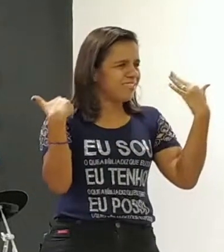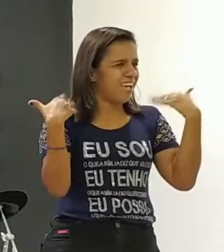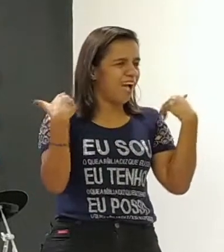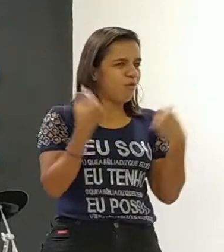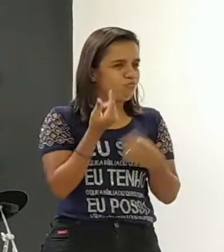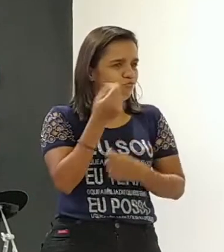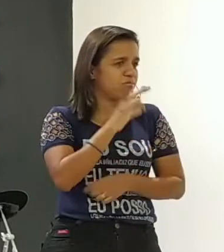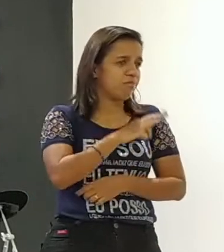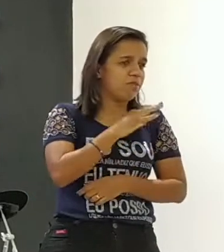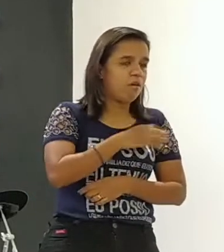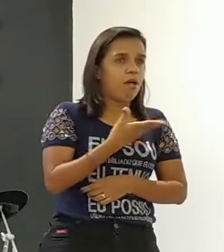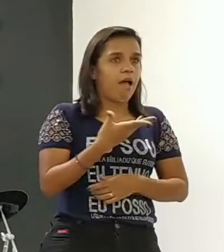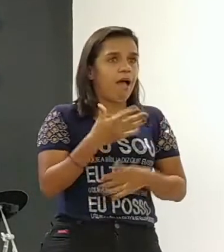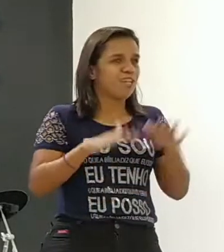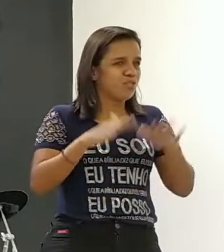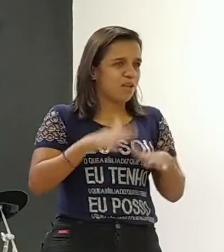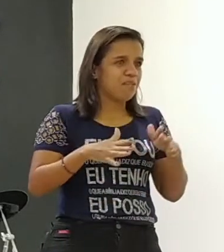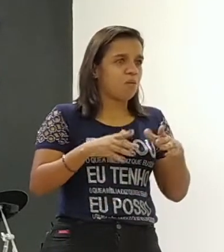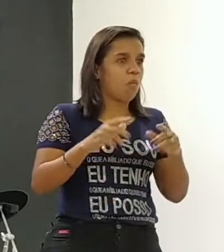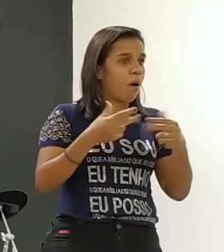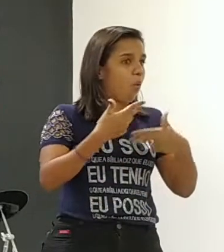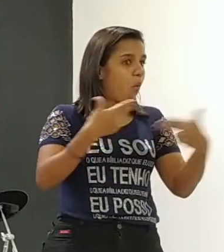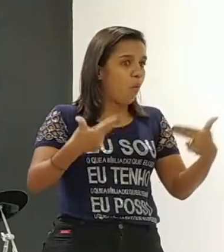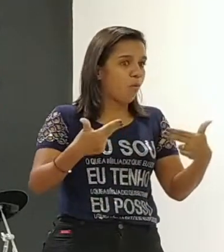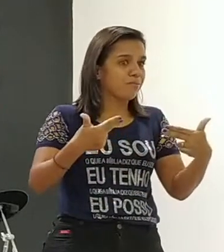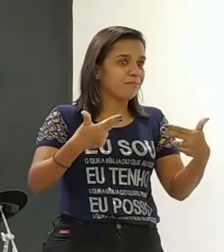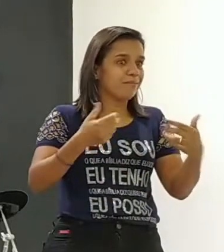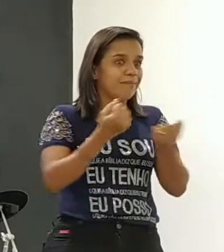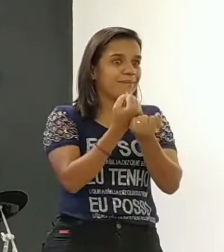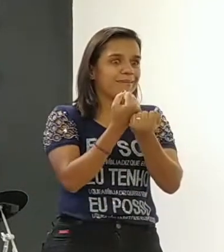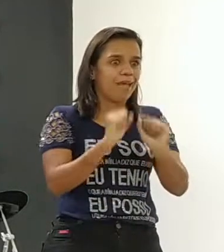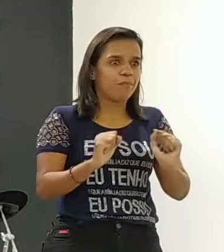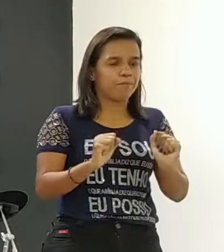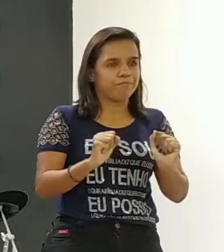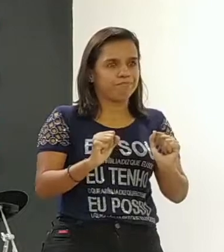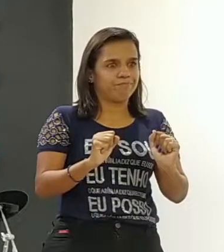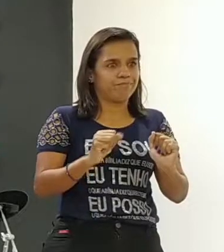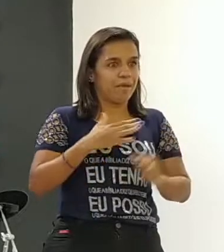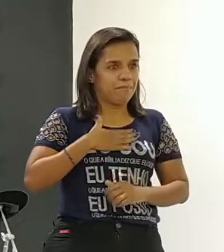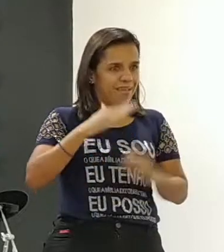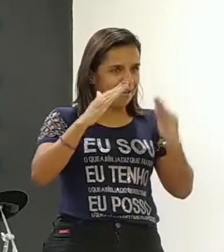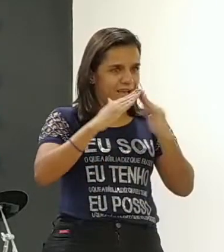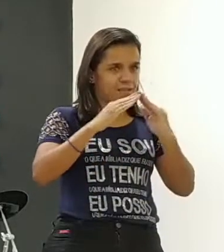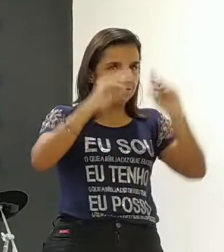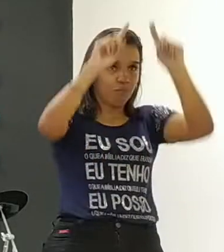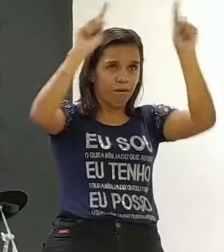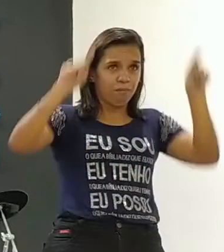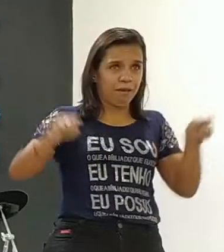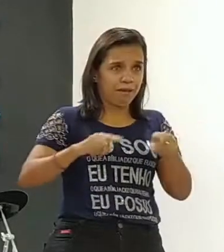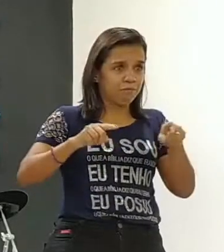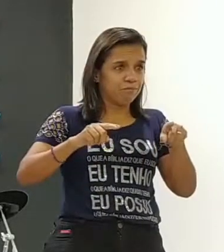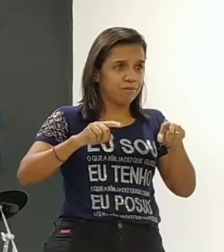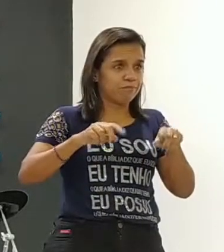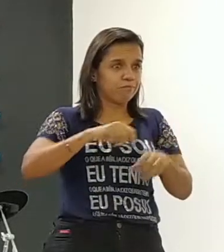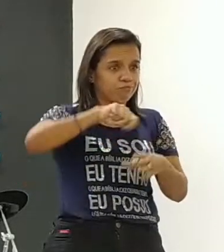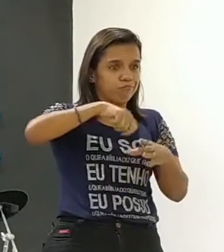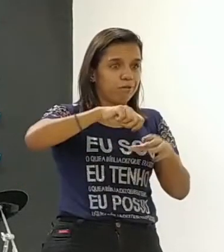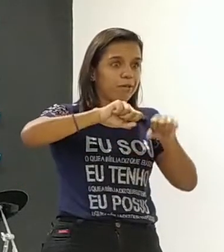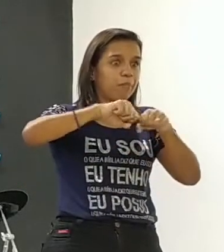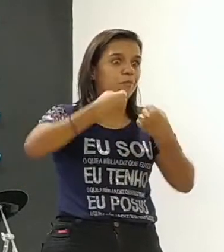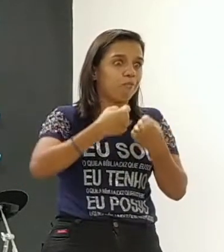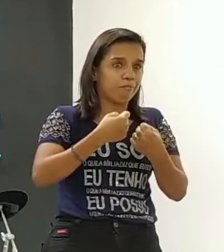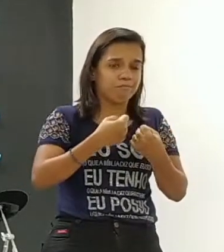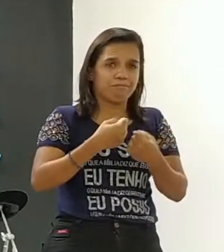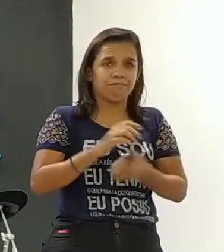coisa, às vezes um armário que quebra. Irmãos, o armário da minha cozinha já era para ter trocado há muito tempo, mas não contem para ninguém, por